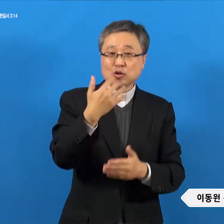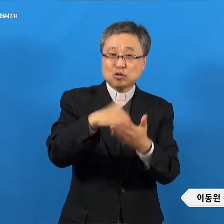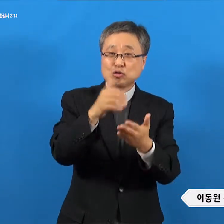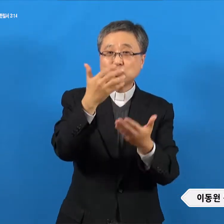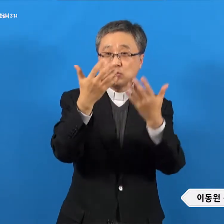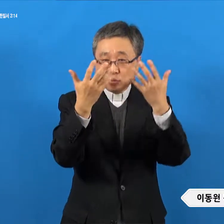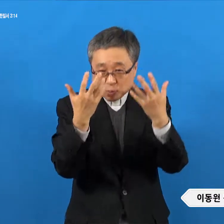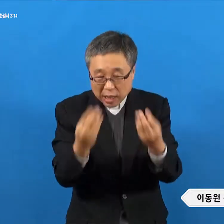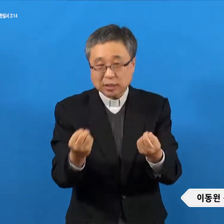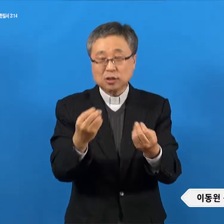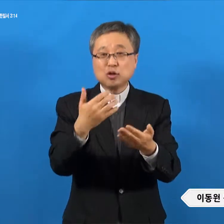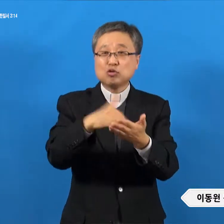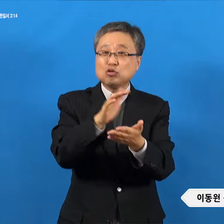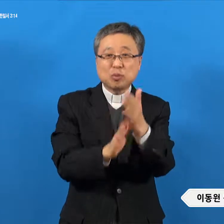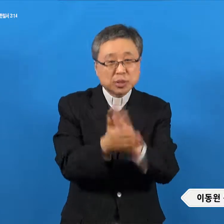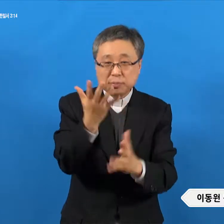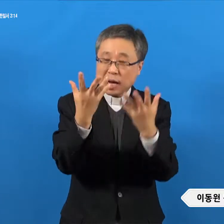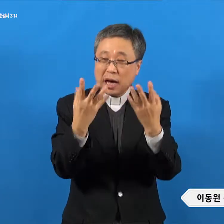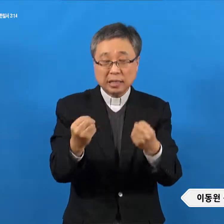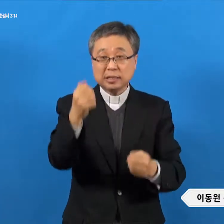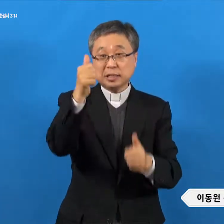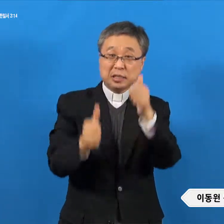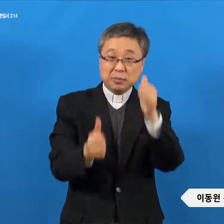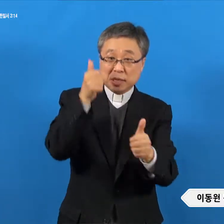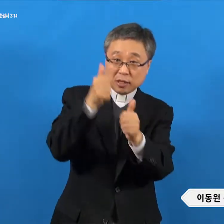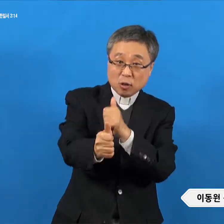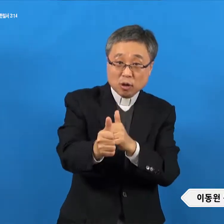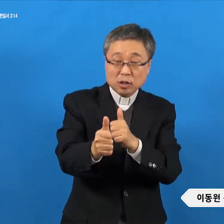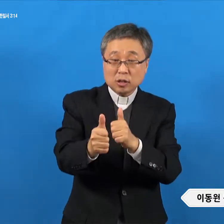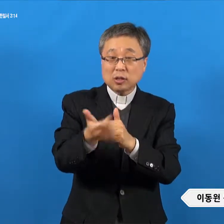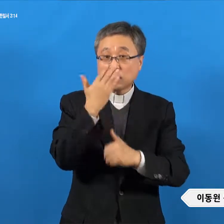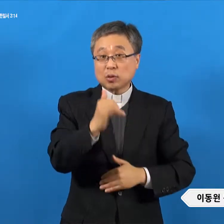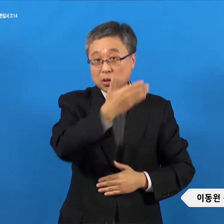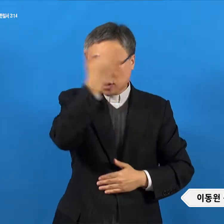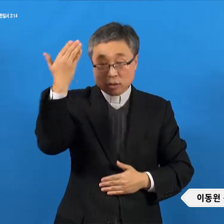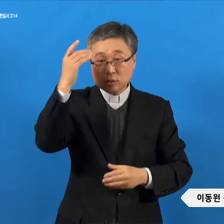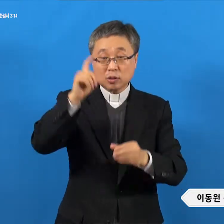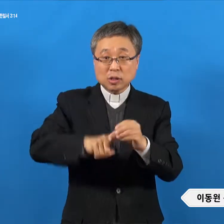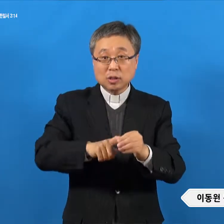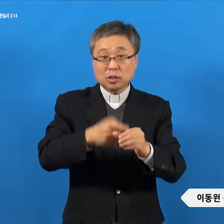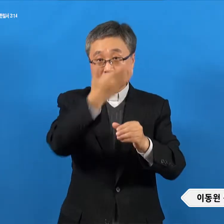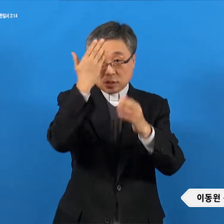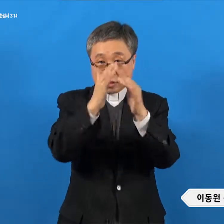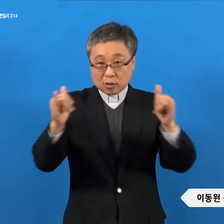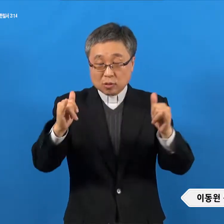이기고 우리가 승리할 줄 아는 영적인 청년으로 자라갈 수가 있을까요?